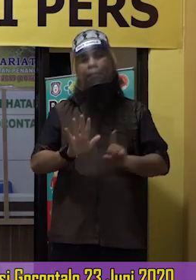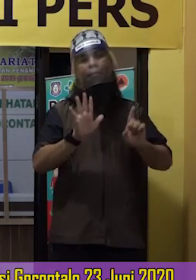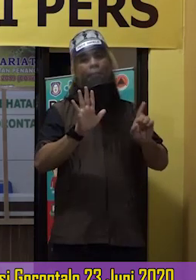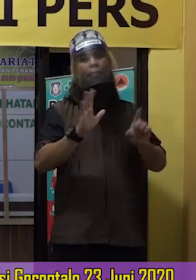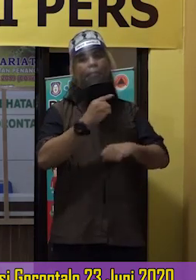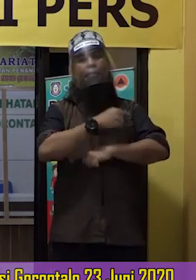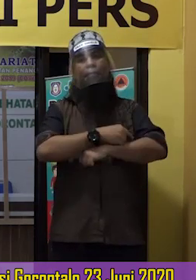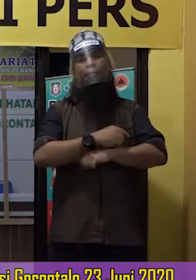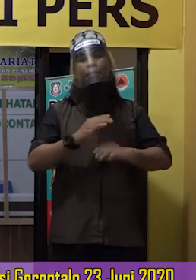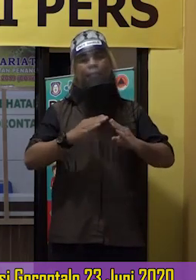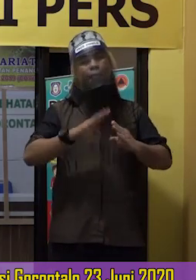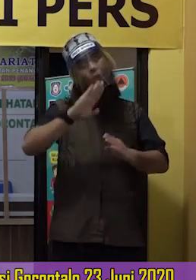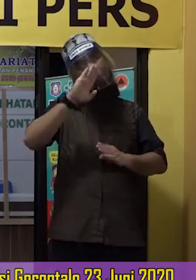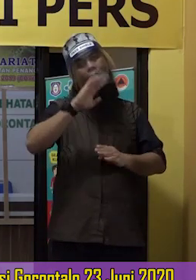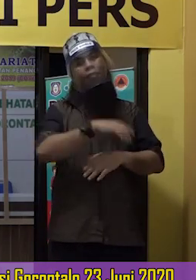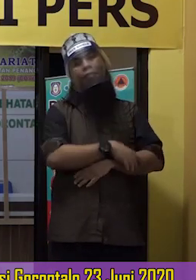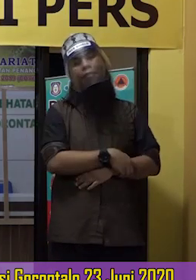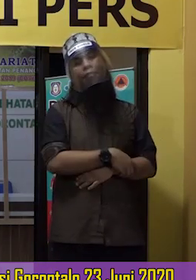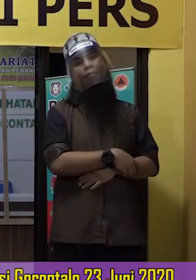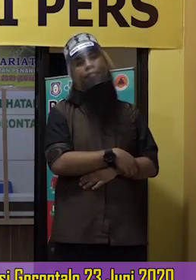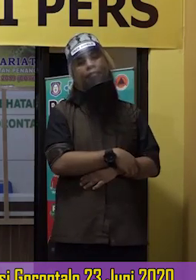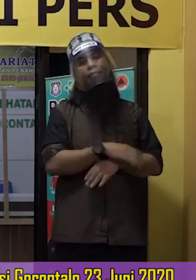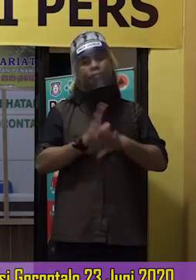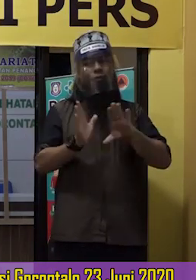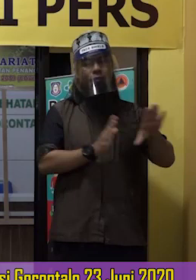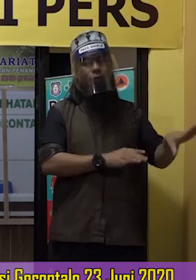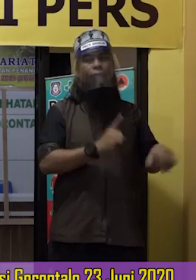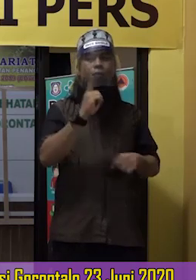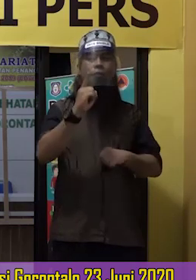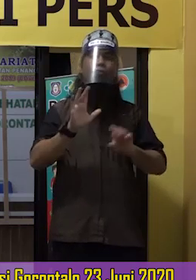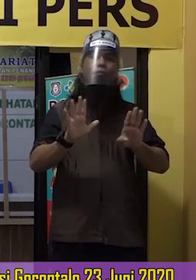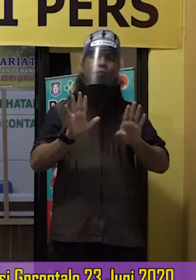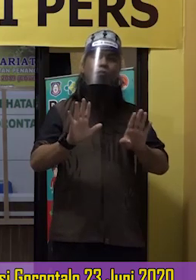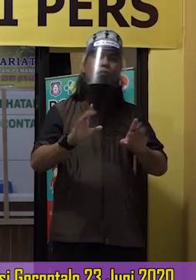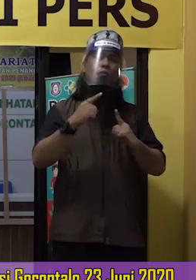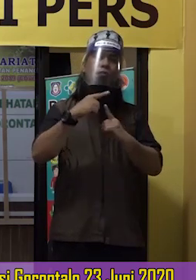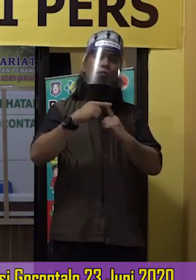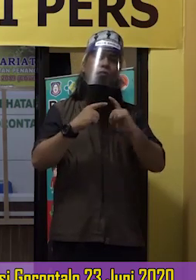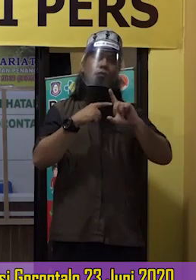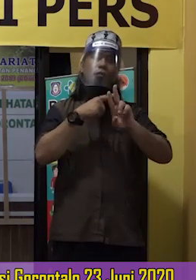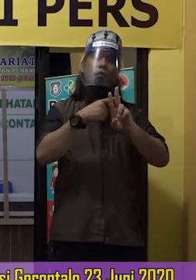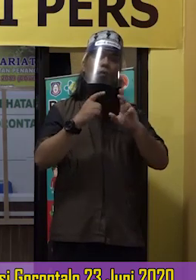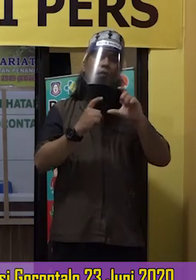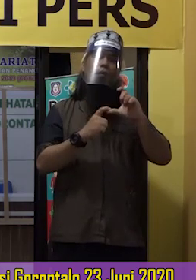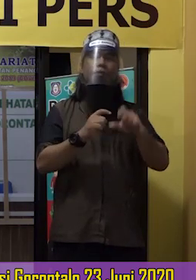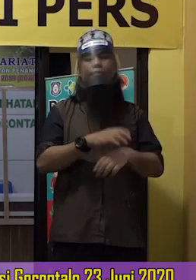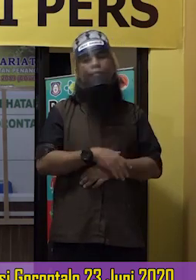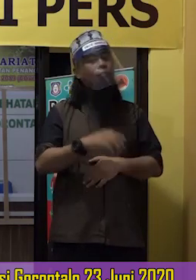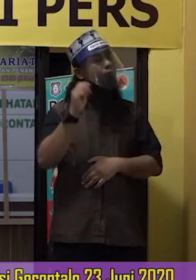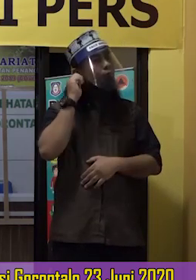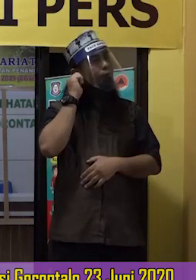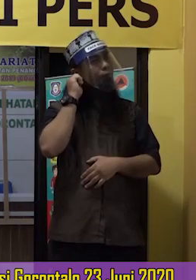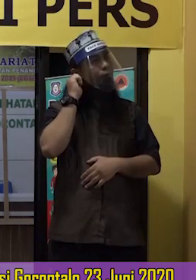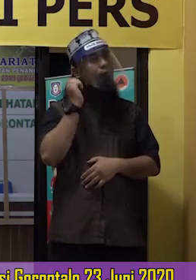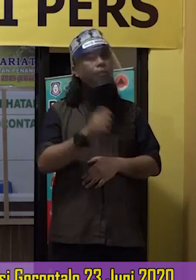hari. Yang berikutnya adalah pasien 199, THS, perempuan